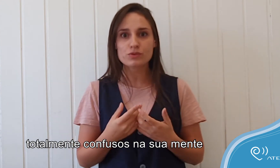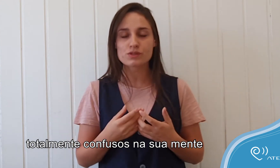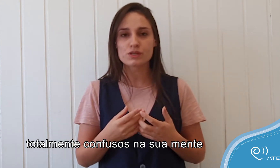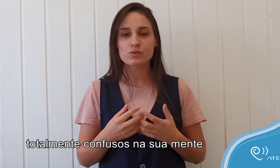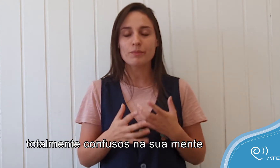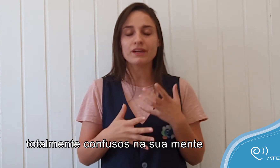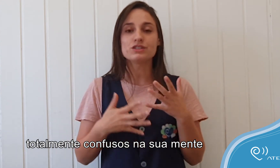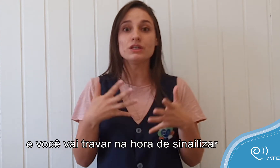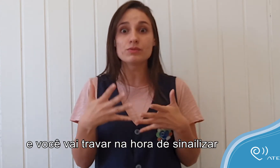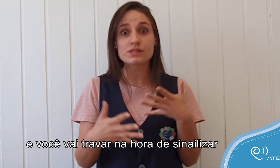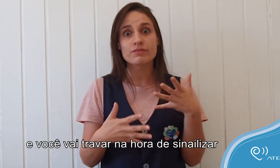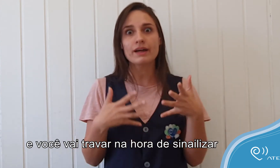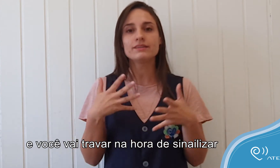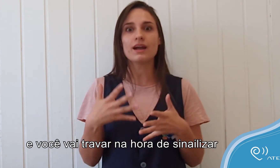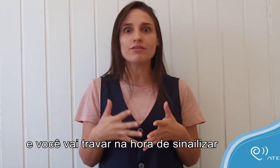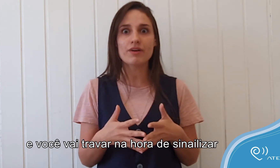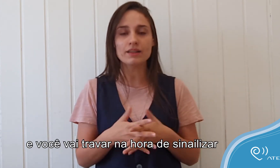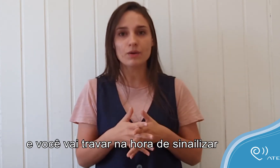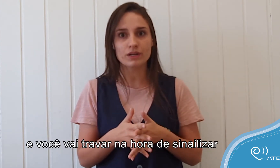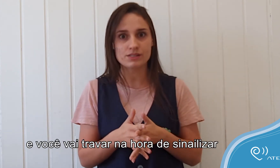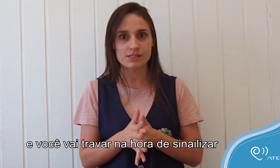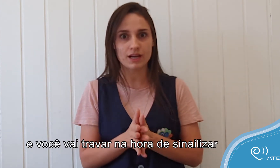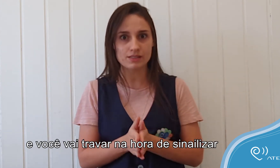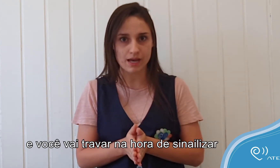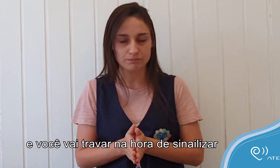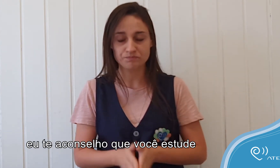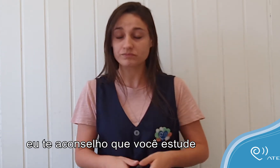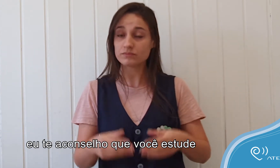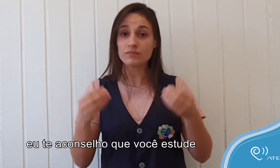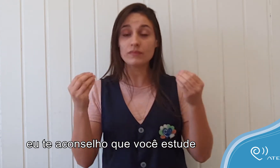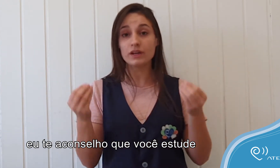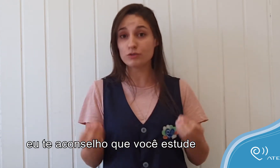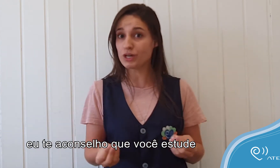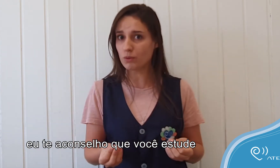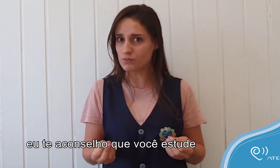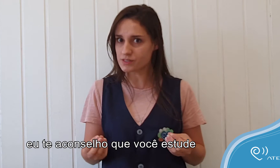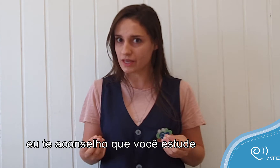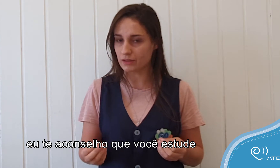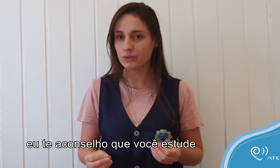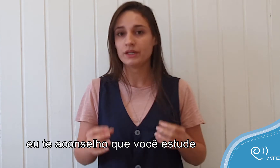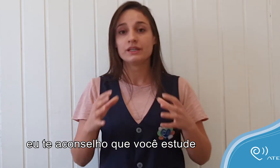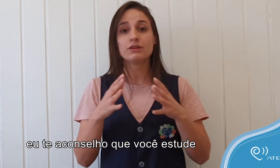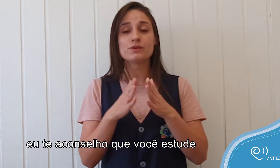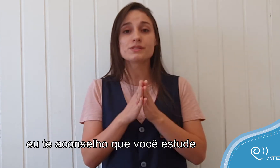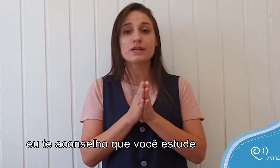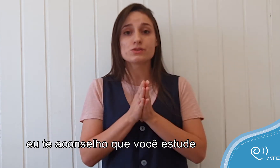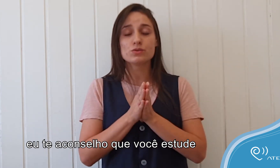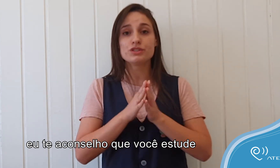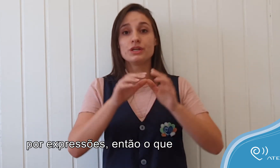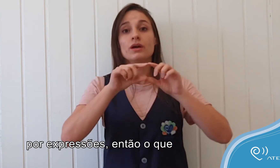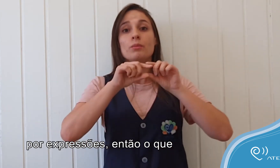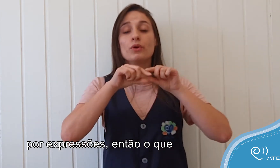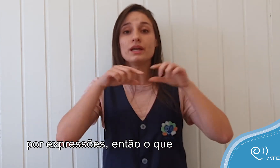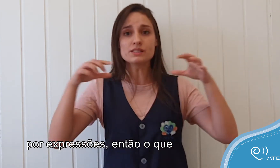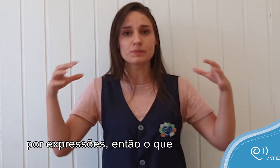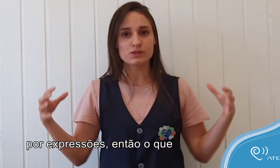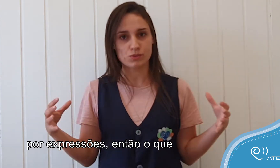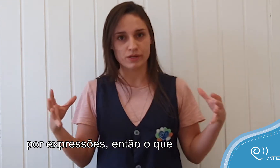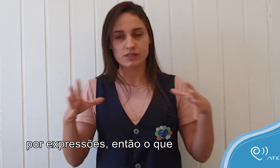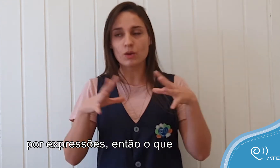na sua mente e você vai travar na hora de sinalizar. Eu te aconselho que você estude por expressões. Então, o